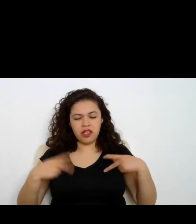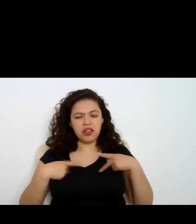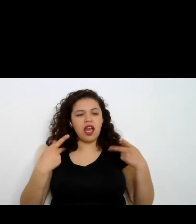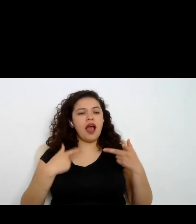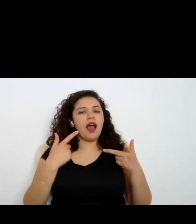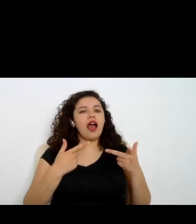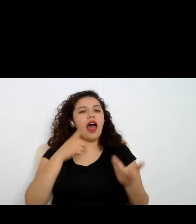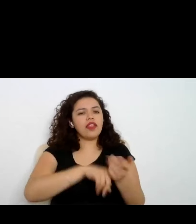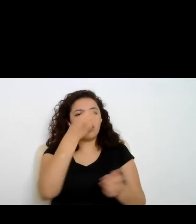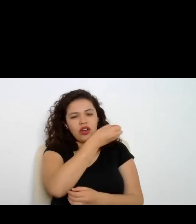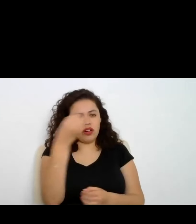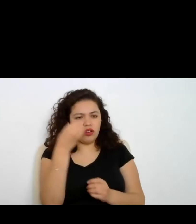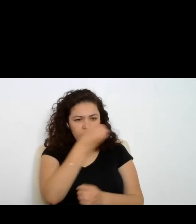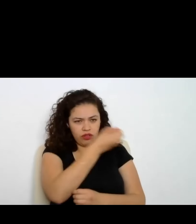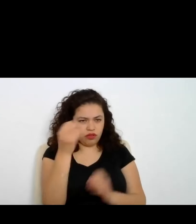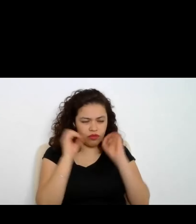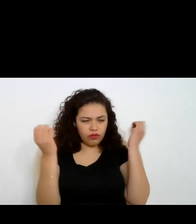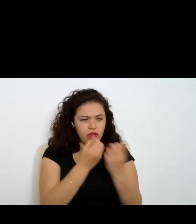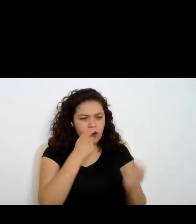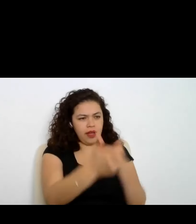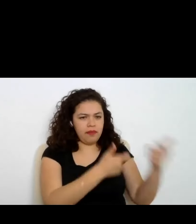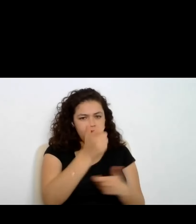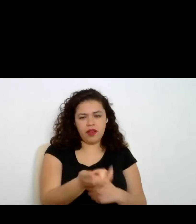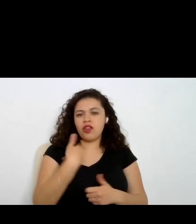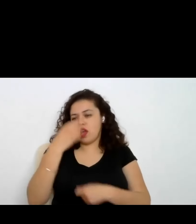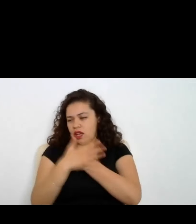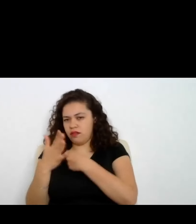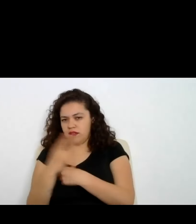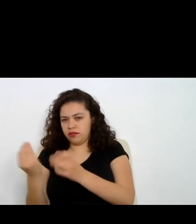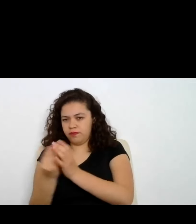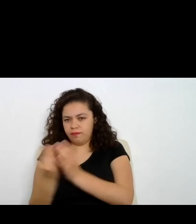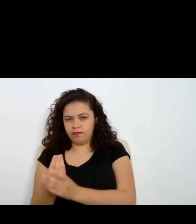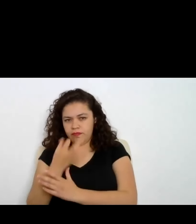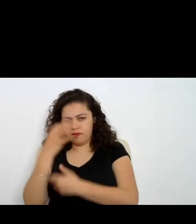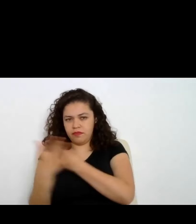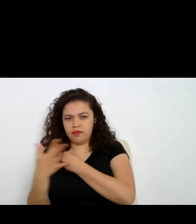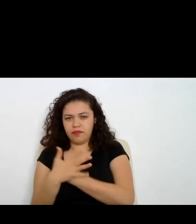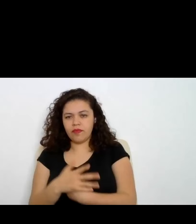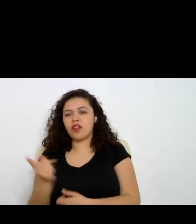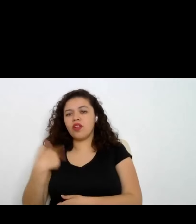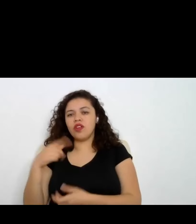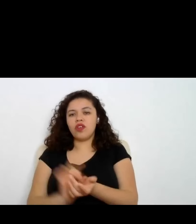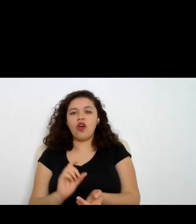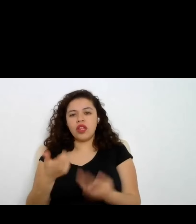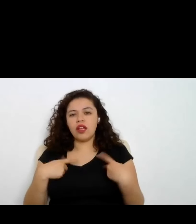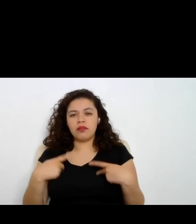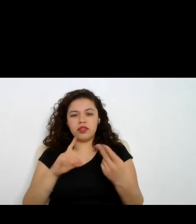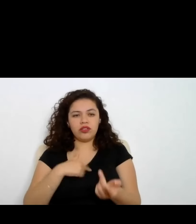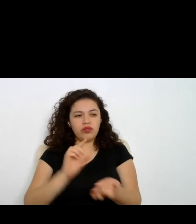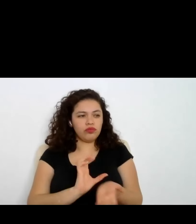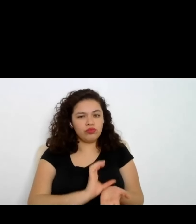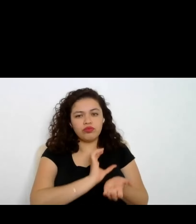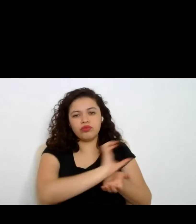estamos trabajando, entonces yo no había contemplado en el aviso de privacidad, que se los iba a transferir a alguien más, porque lo hacíamos todo